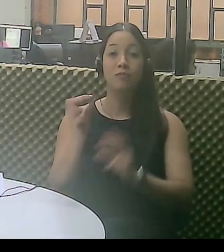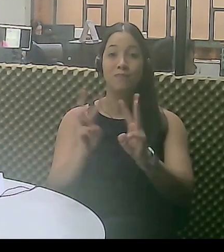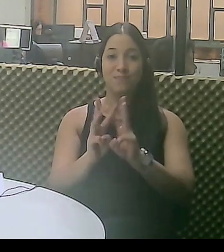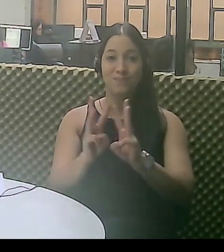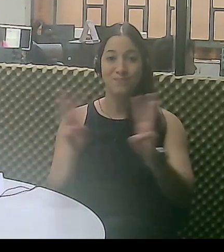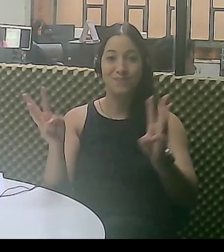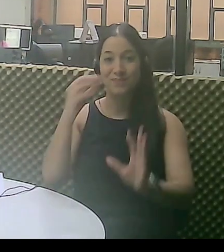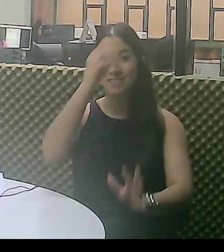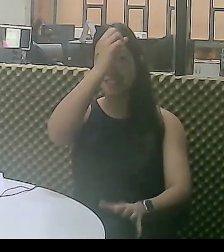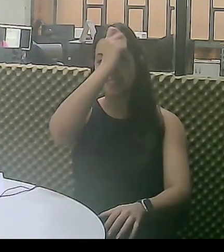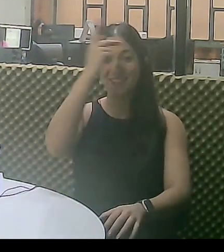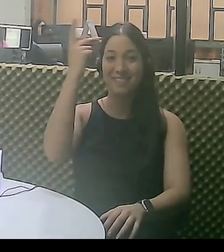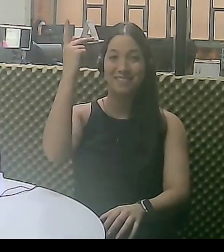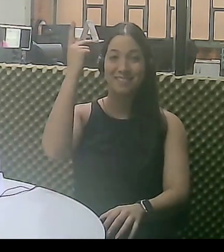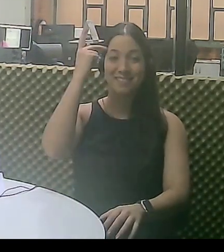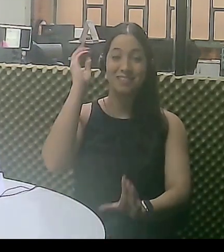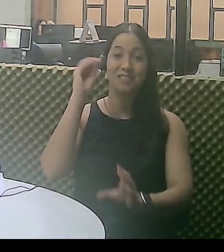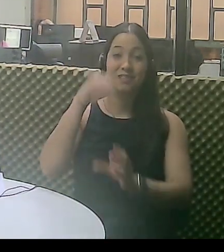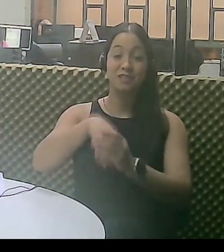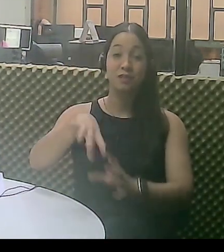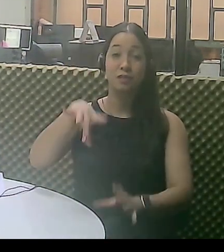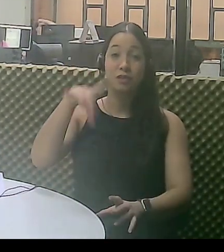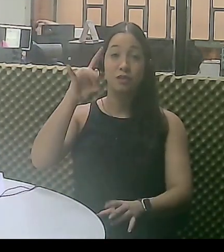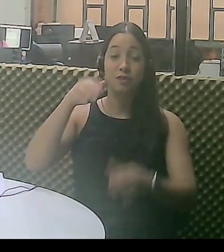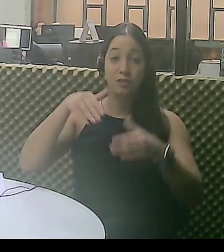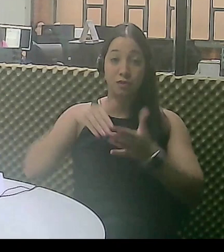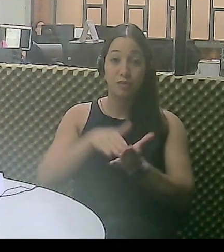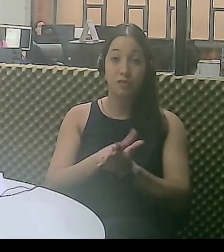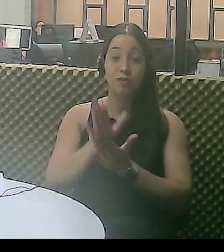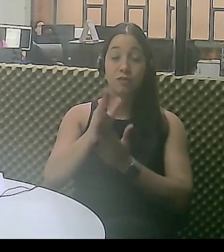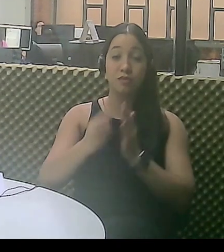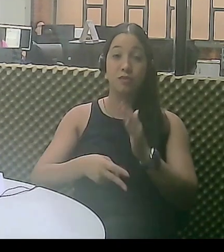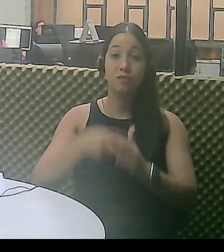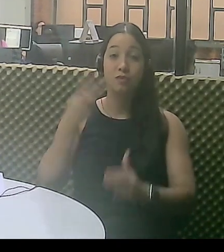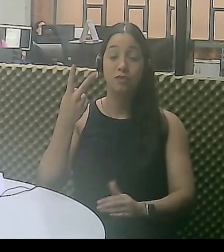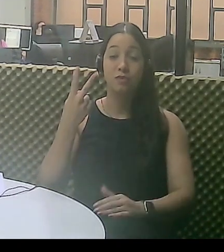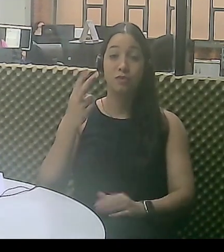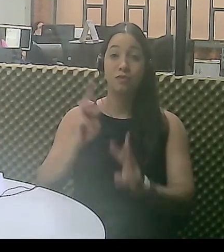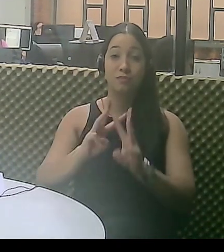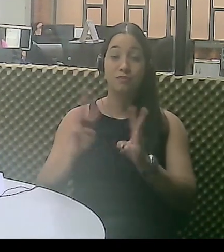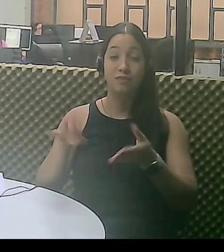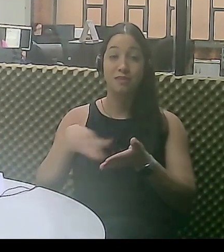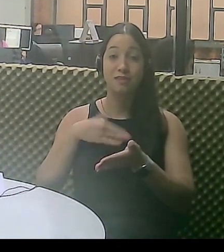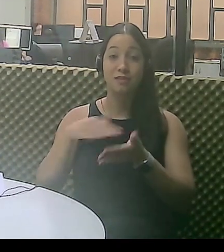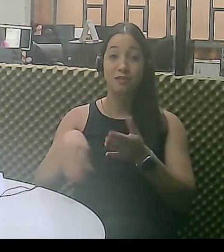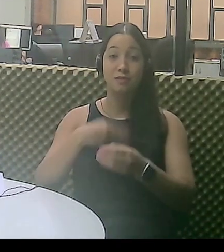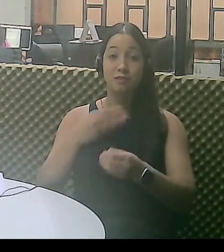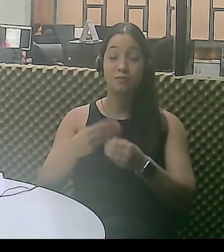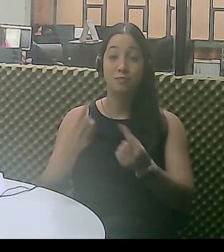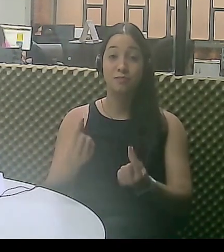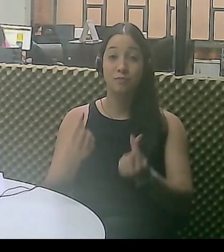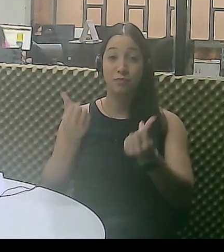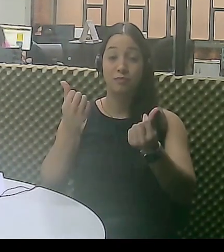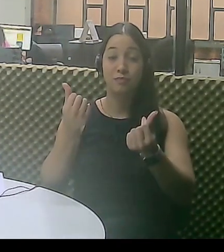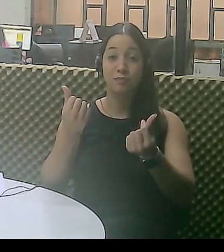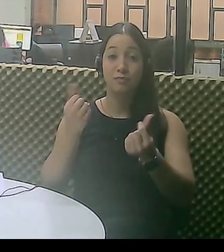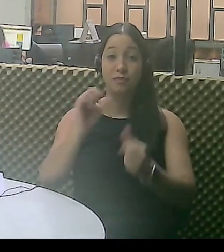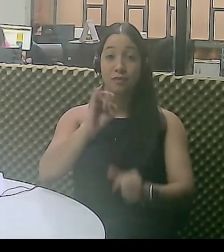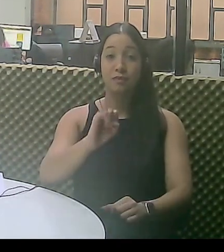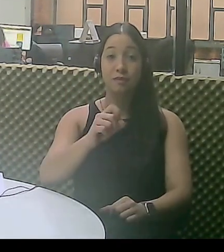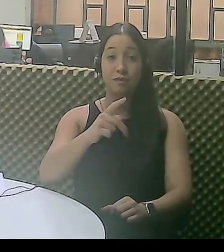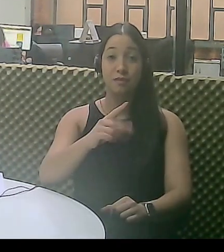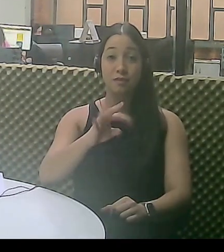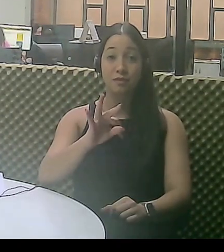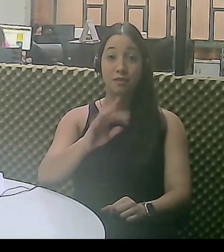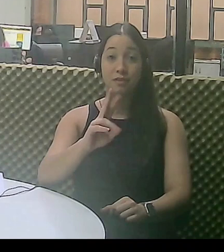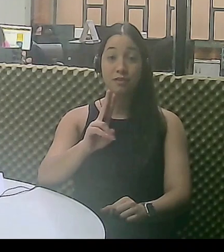site da Prefeitura, dentro da opção Emissão de Segunda Via, na página da Secretaria Municipal de Finanças. O IPTU